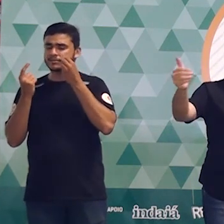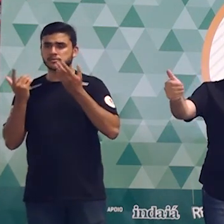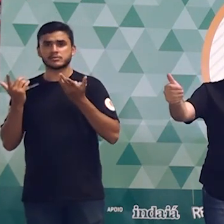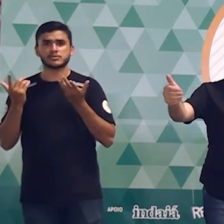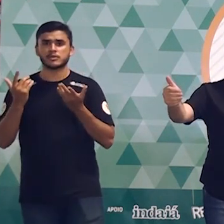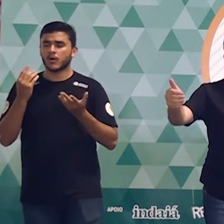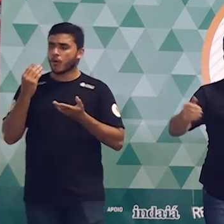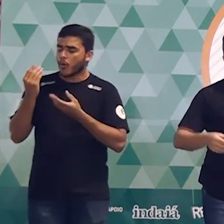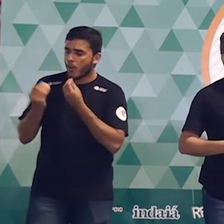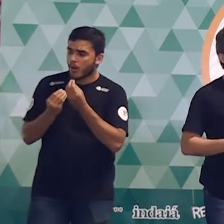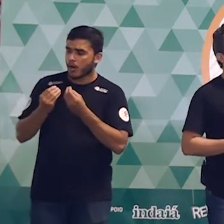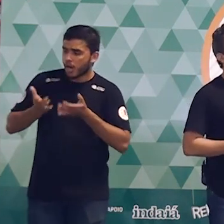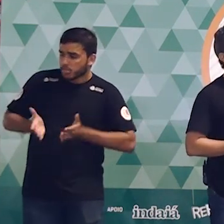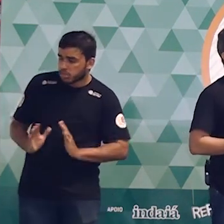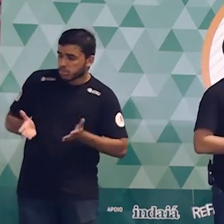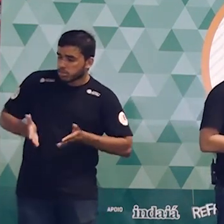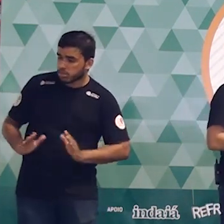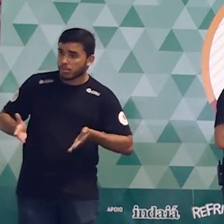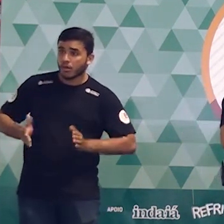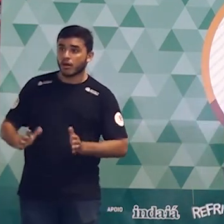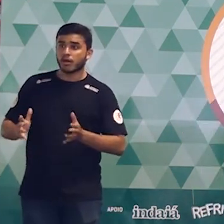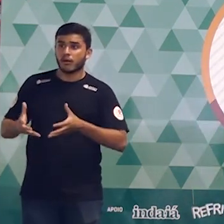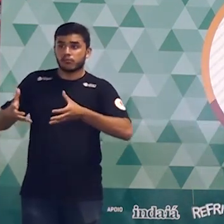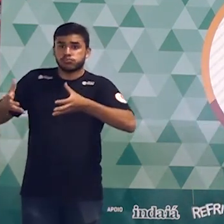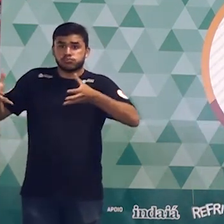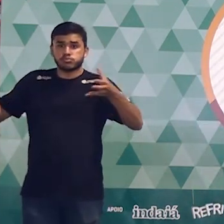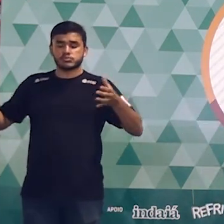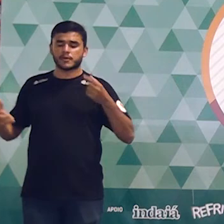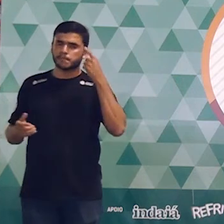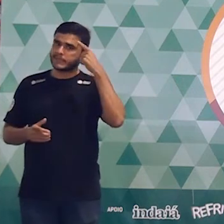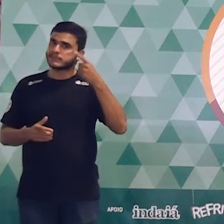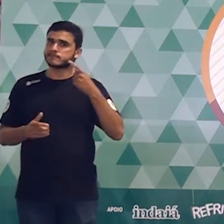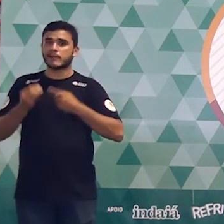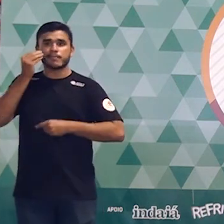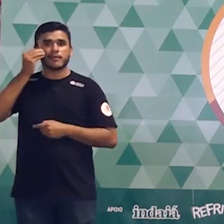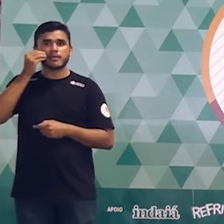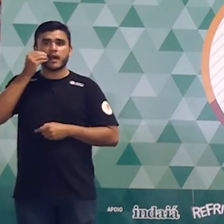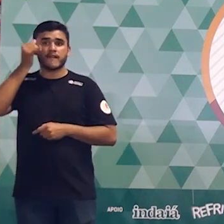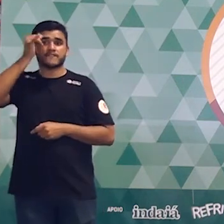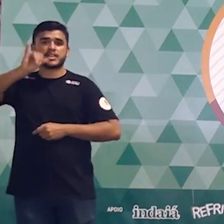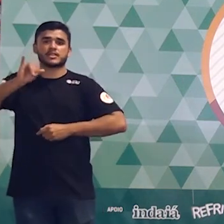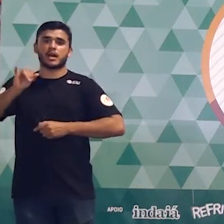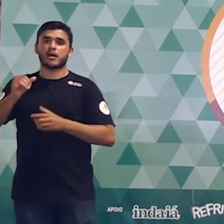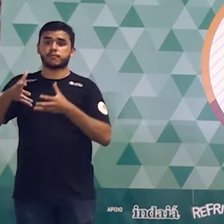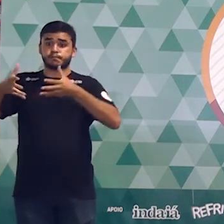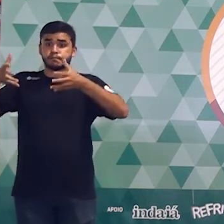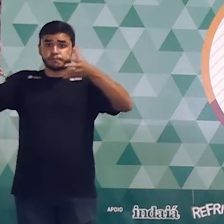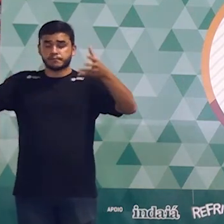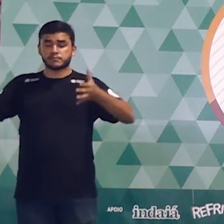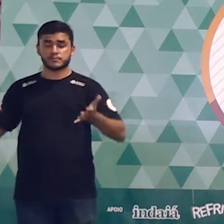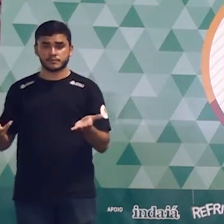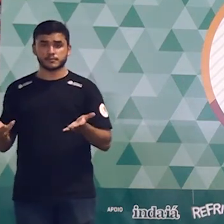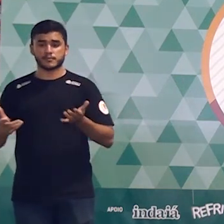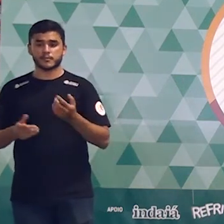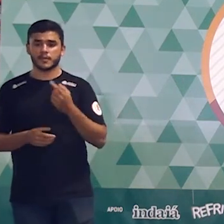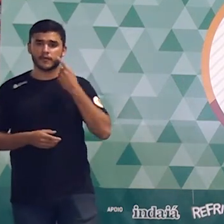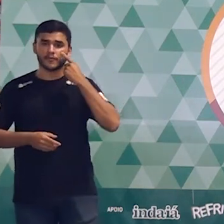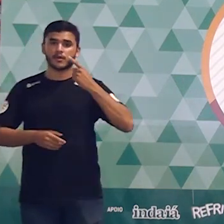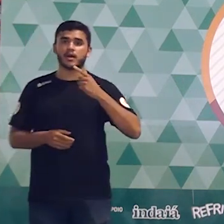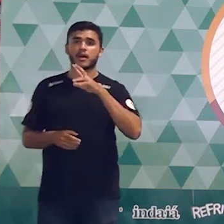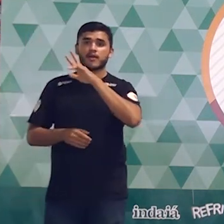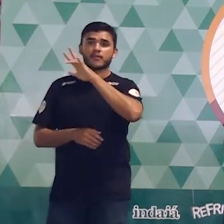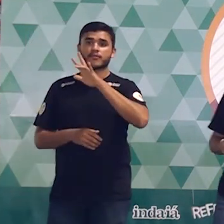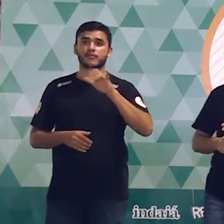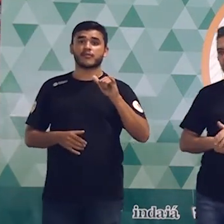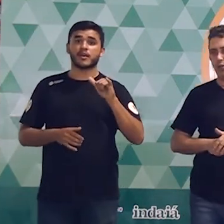diminuir, frear essa população. Eles fizeram um cálculo na última vez e não nasceram 400